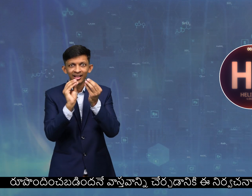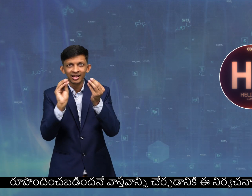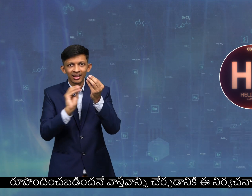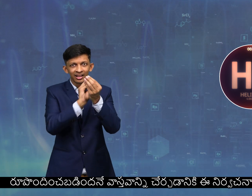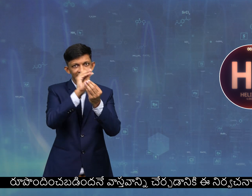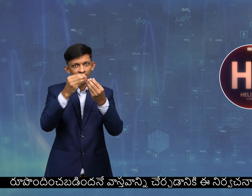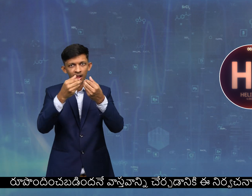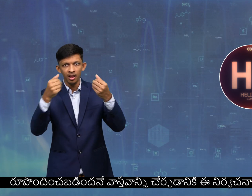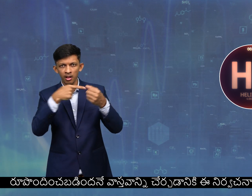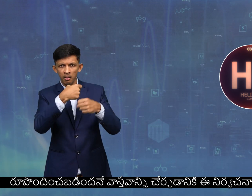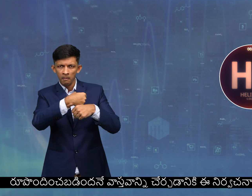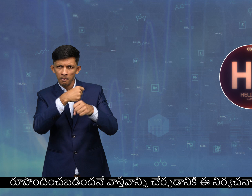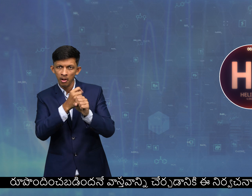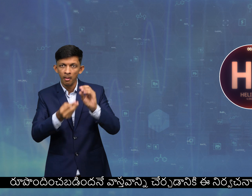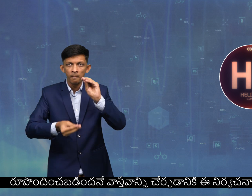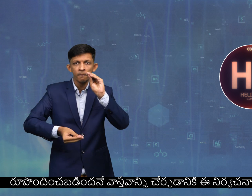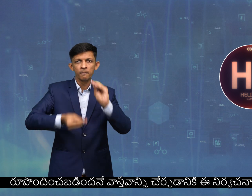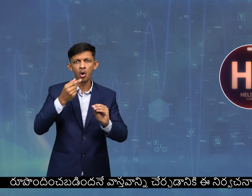ఈ నిర్వచనాన్ని విస్తరించవచ్చు.